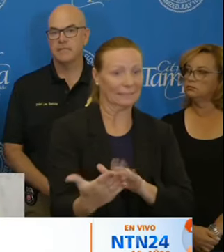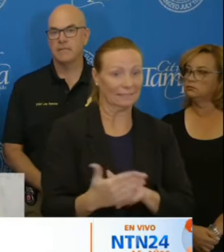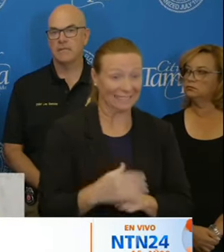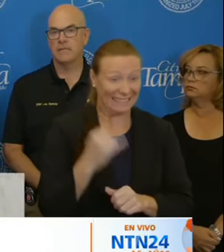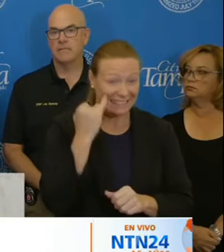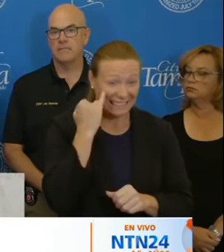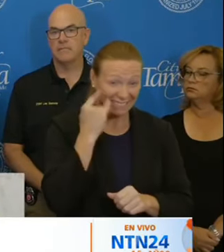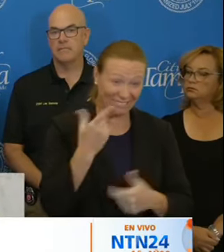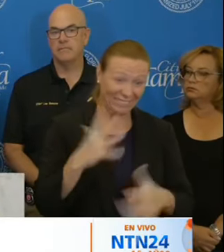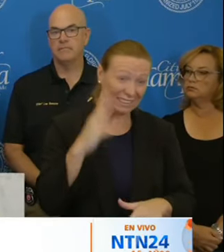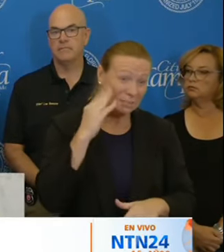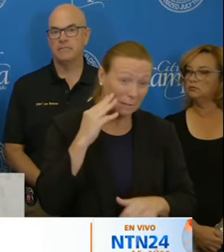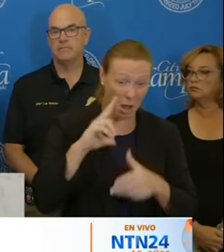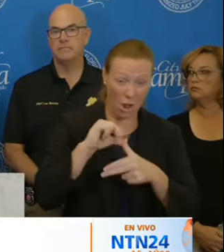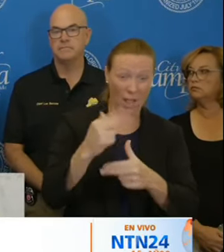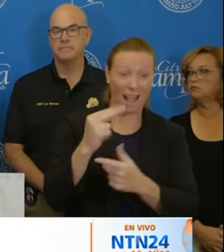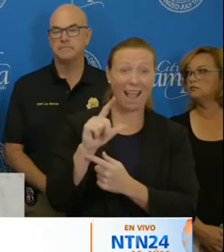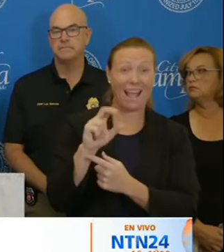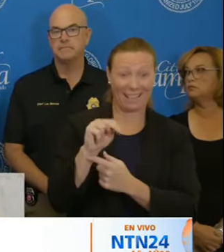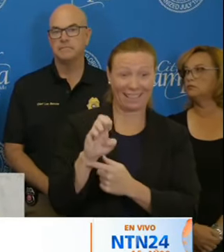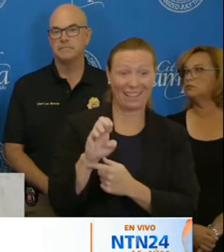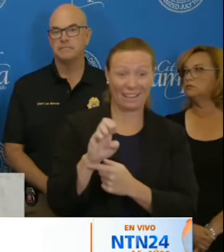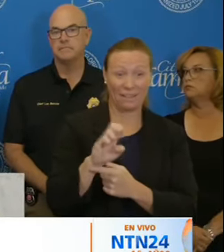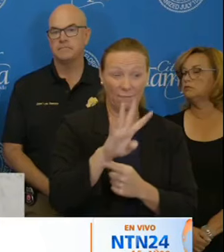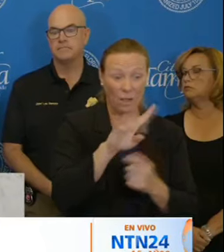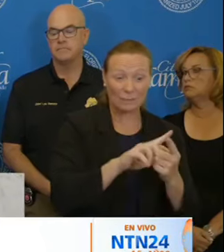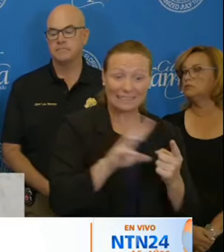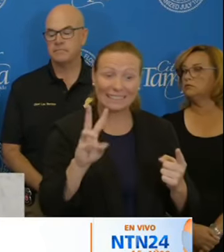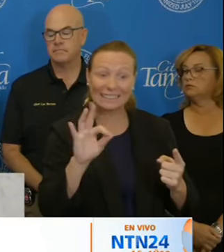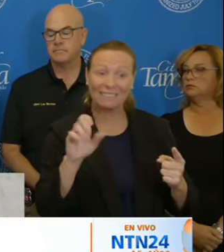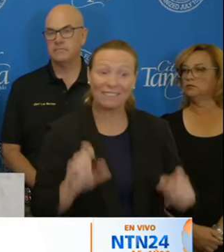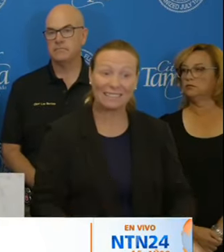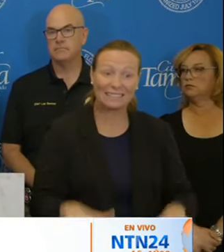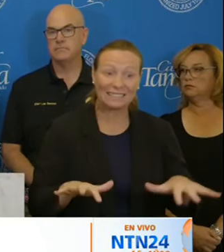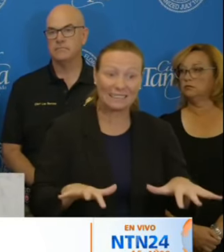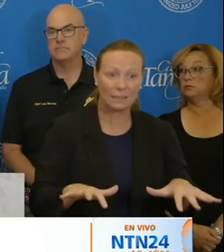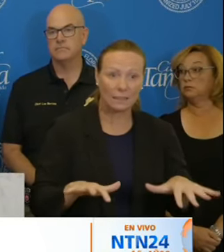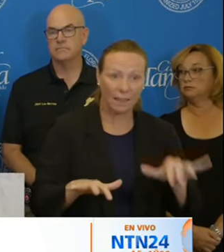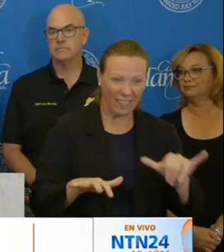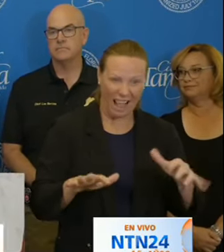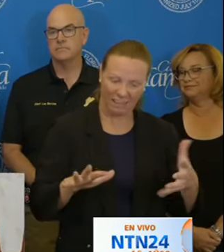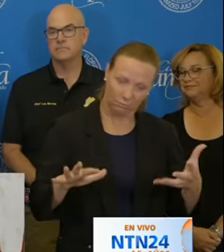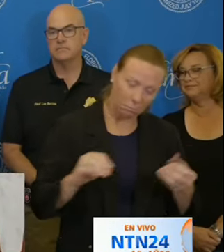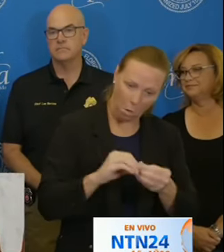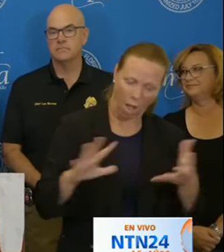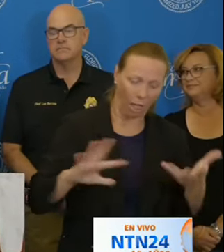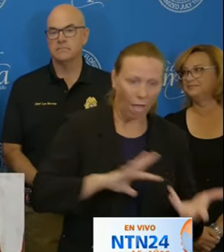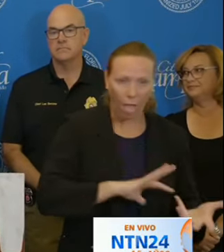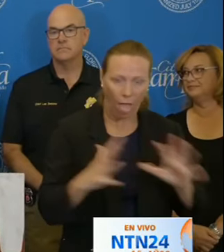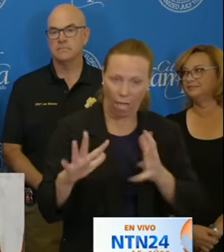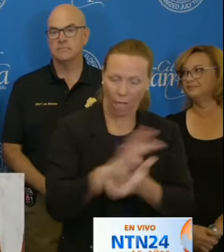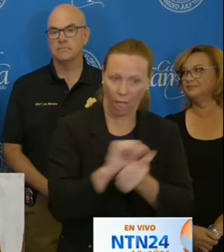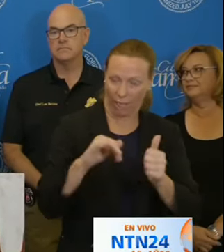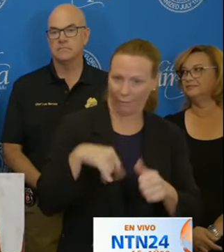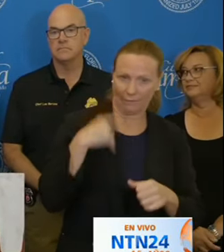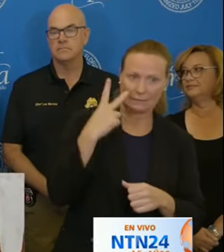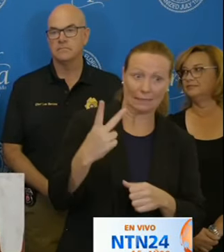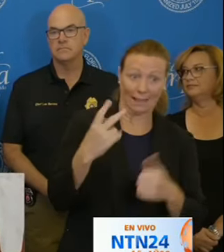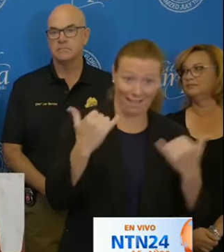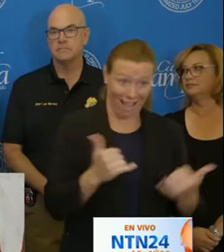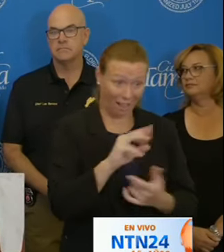marejada ciclónica de 15 pies lo que significa que el agua entra inmediatamente no hay ningún lugar donde ir así que si están en ella